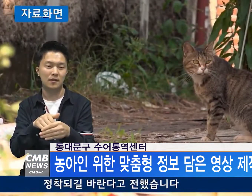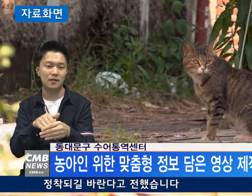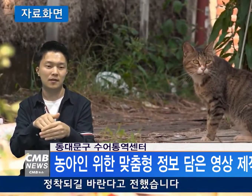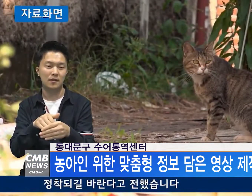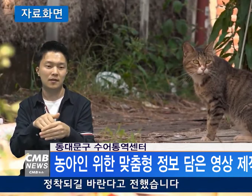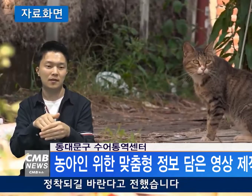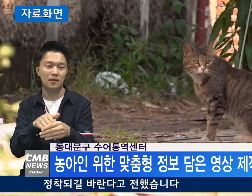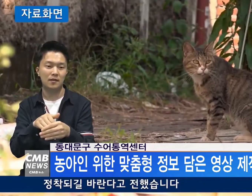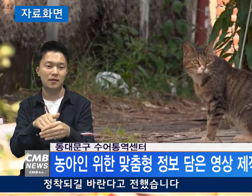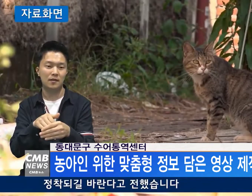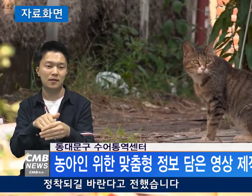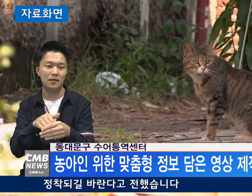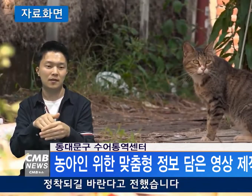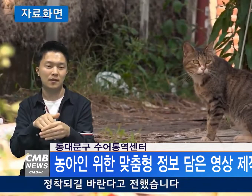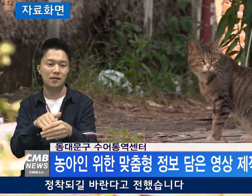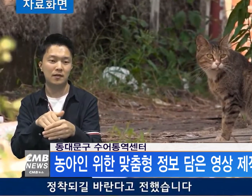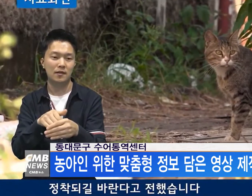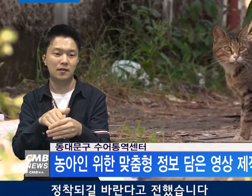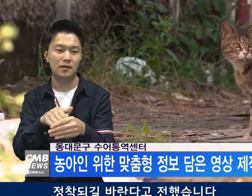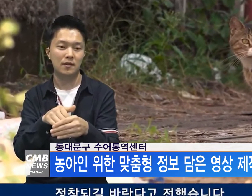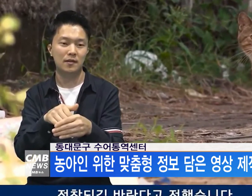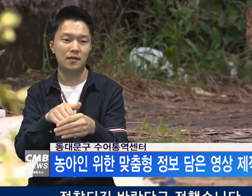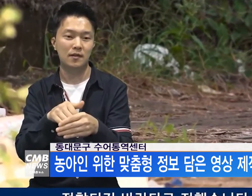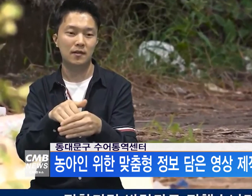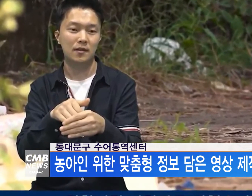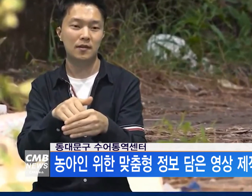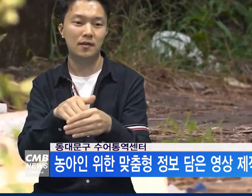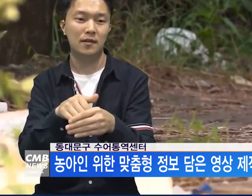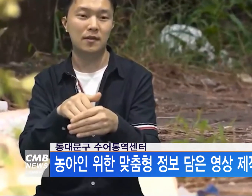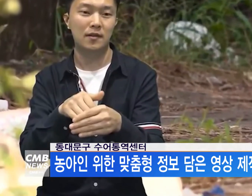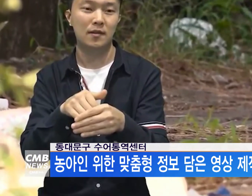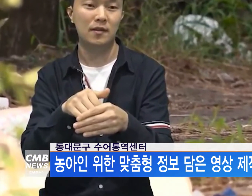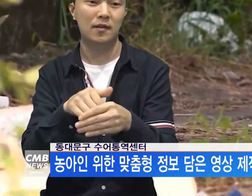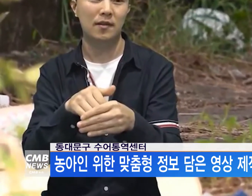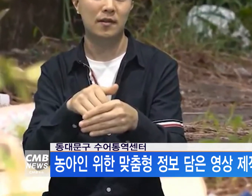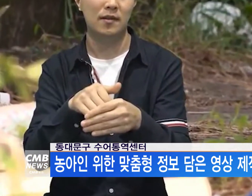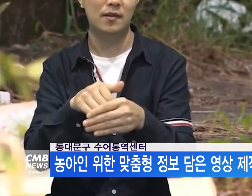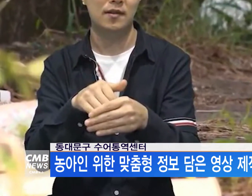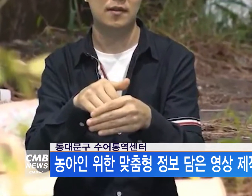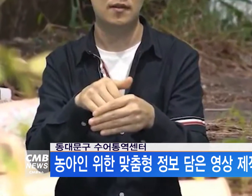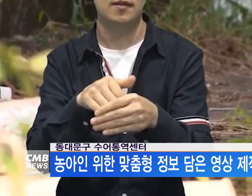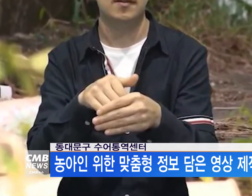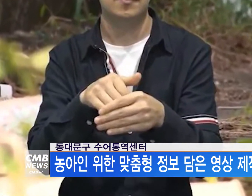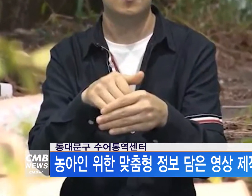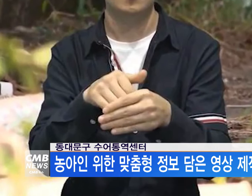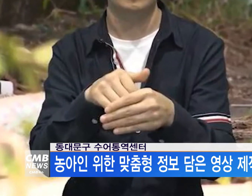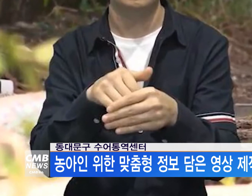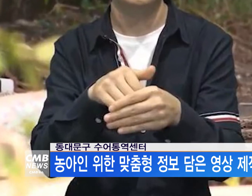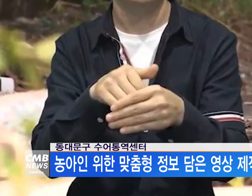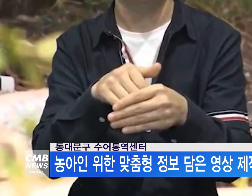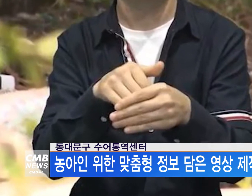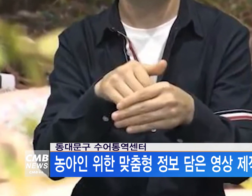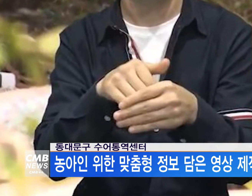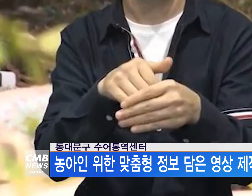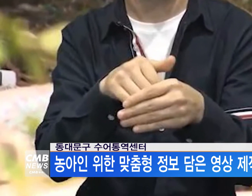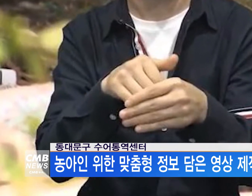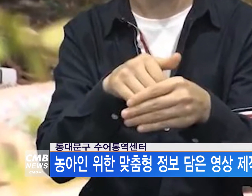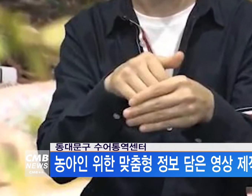현재 동대문구청 유튜브 채널에서 제공하는 동대문 주간 종합뉴스 영상에 수어통역사를 통한 수어통역이